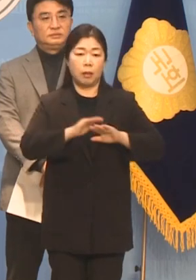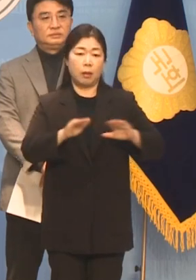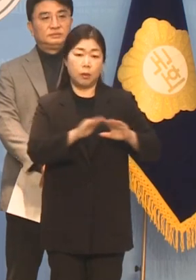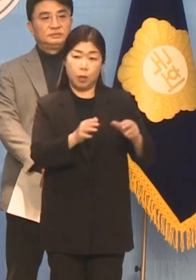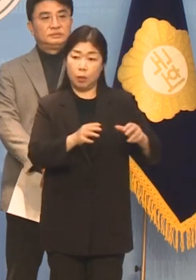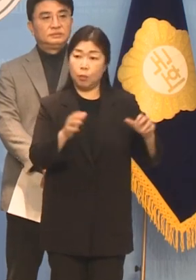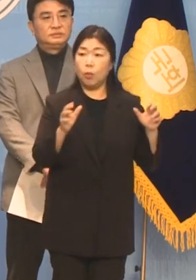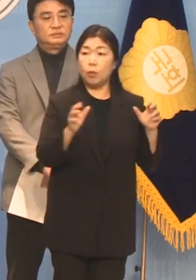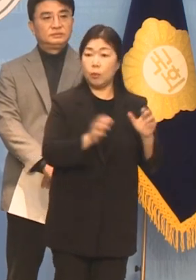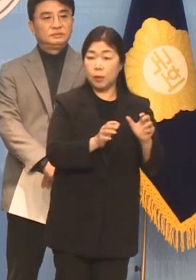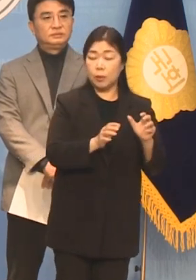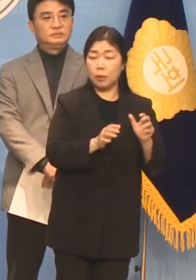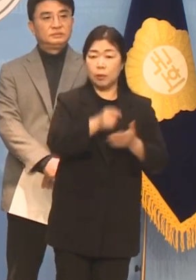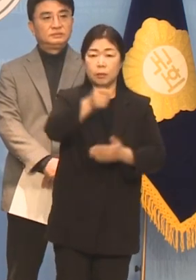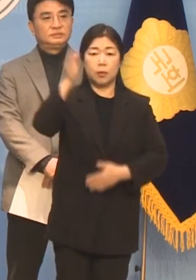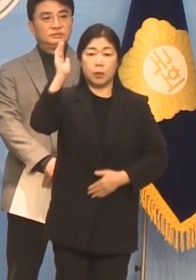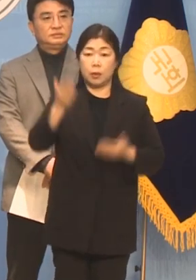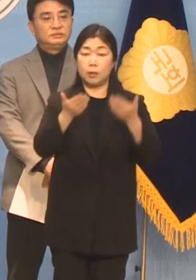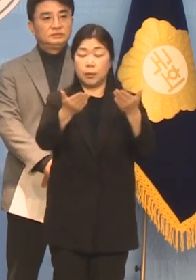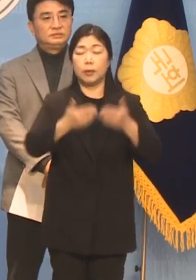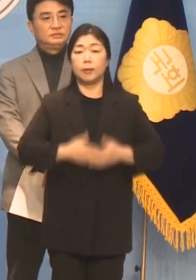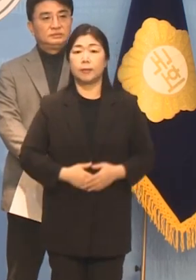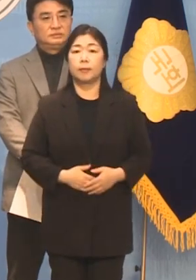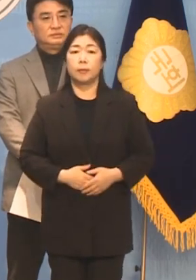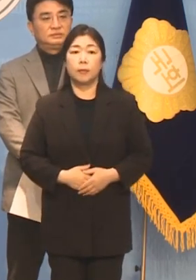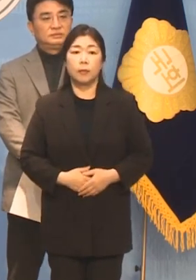모임에서 기자회견을 하게 되었습니다.